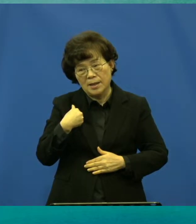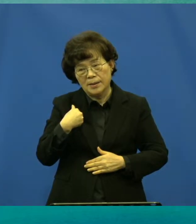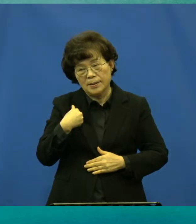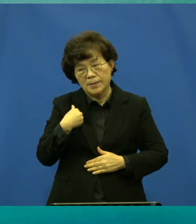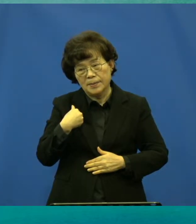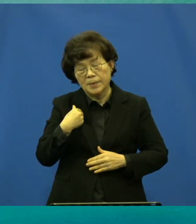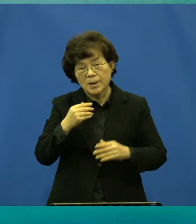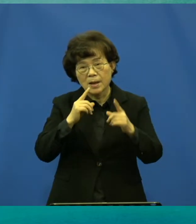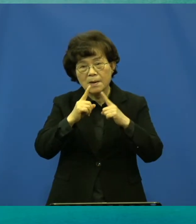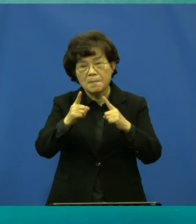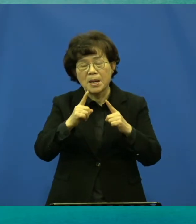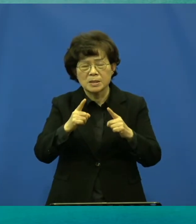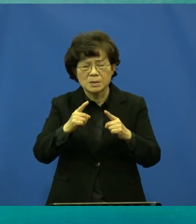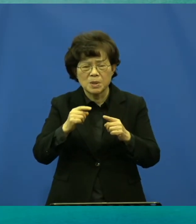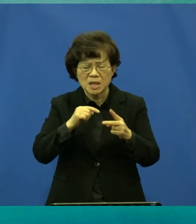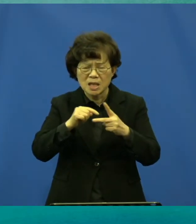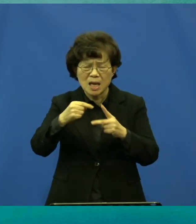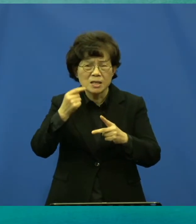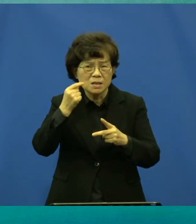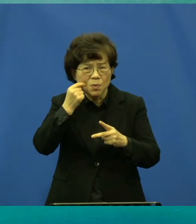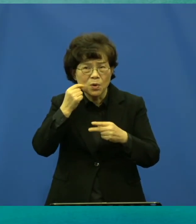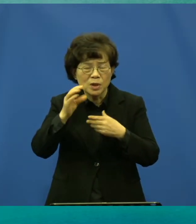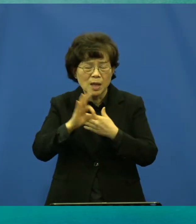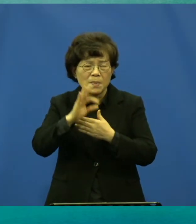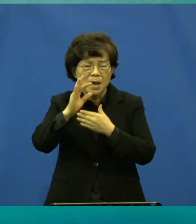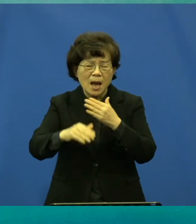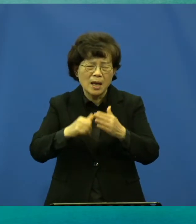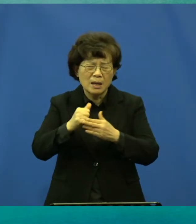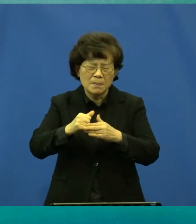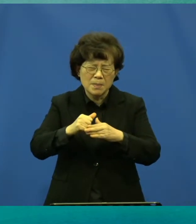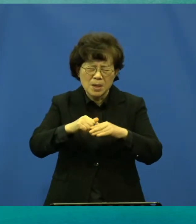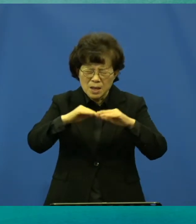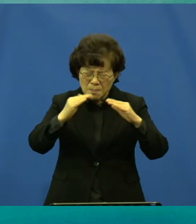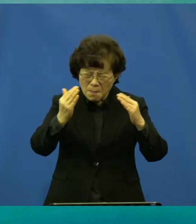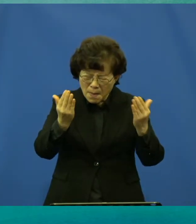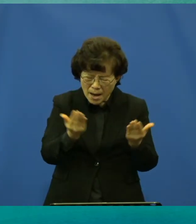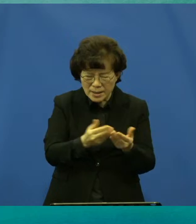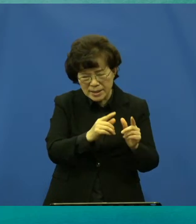그 말씀을 못 알아들으면 하나님은 많은 걸 동원하셔야 돼요.